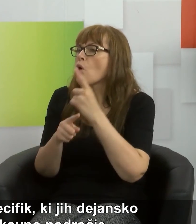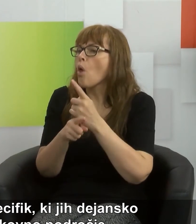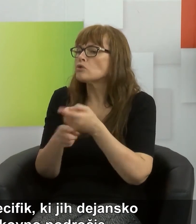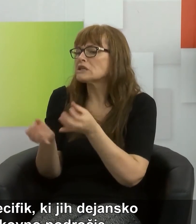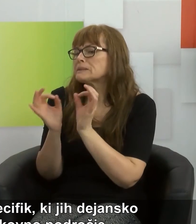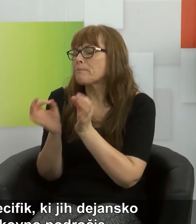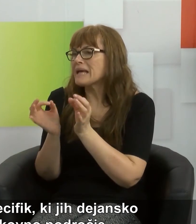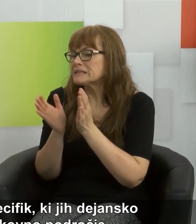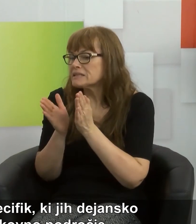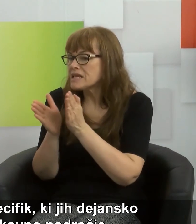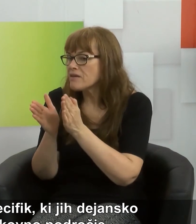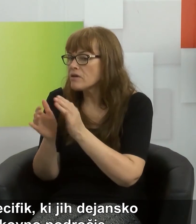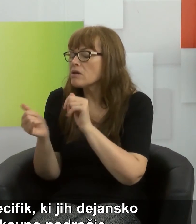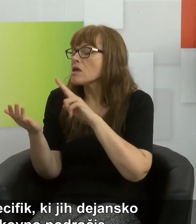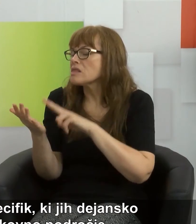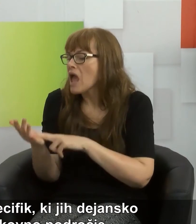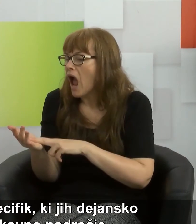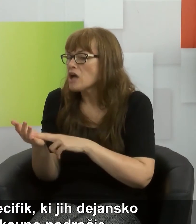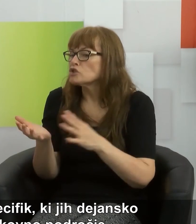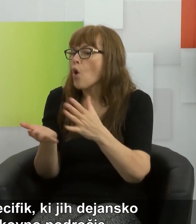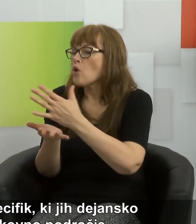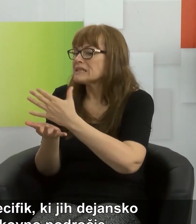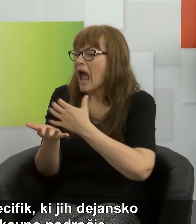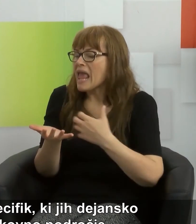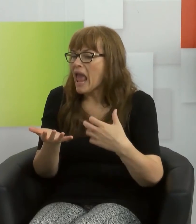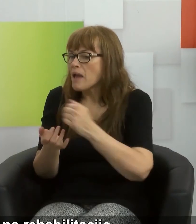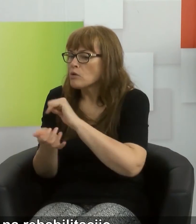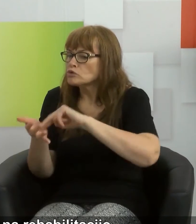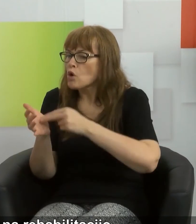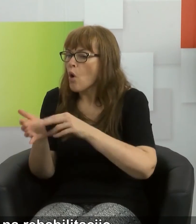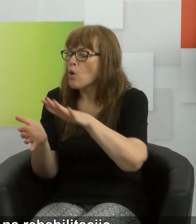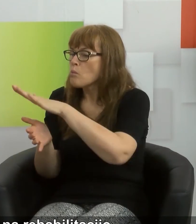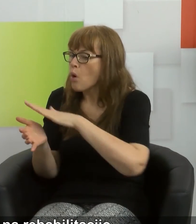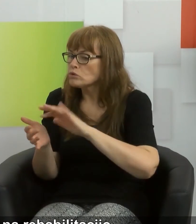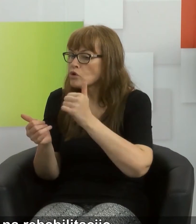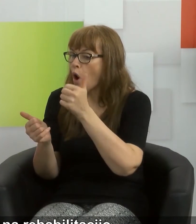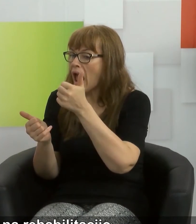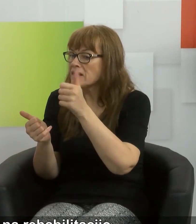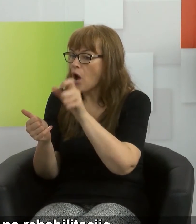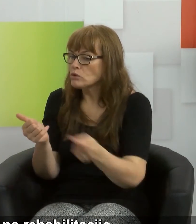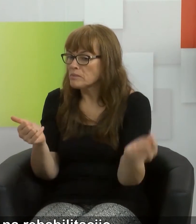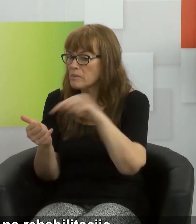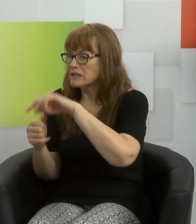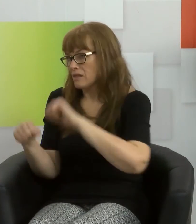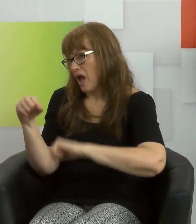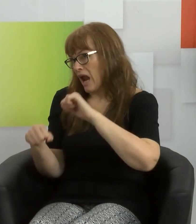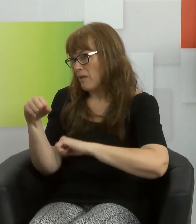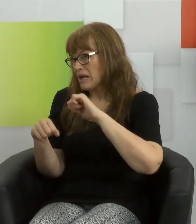določenih specifik, ki jih dejansko zajema vso to strokovno področje, ko ena oseba pride na